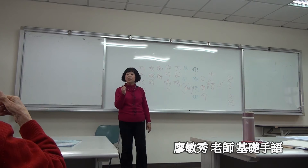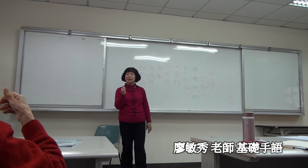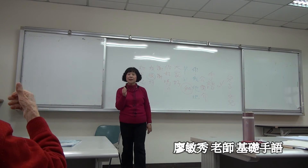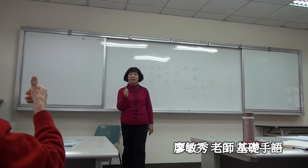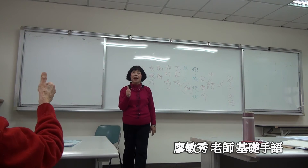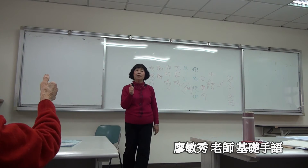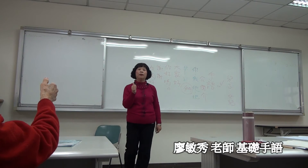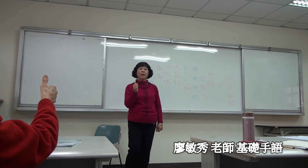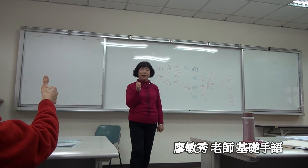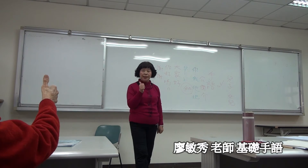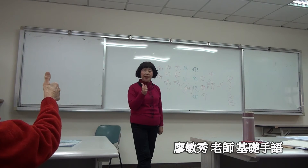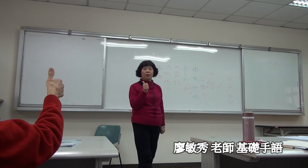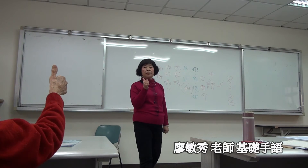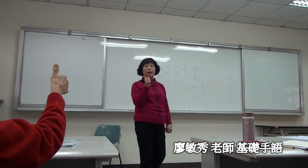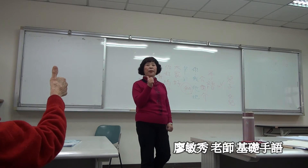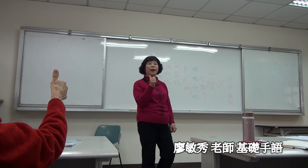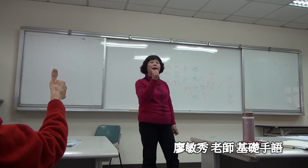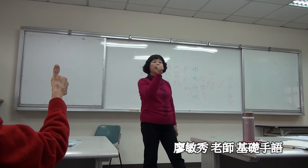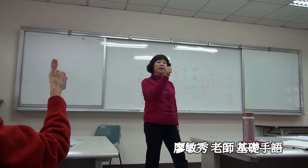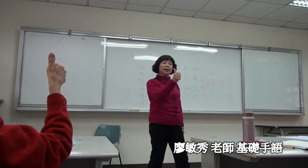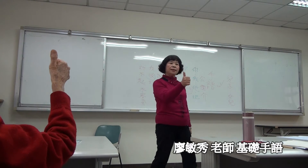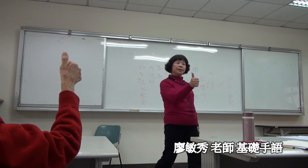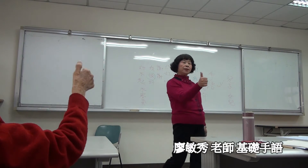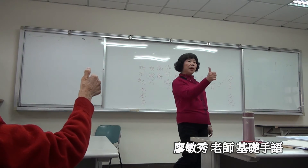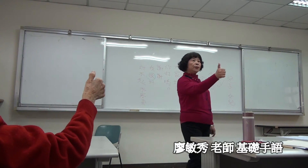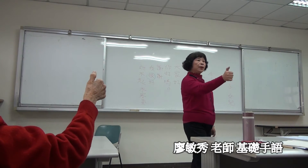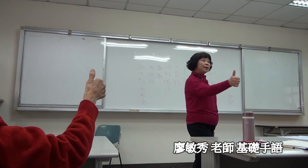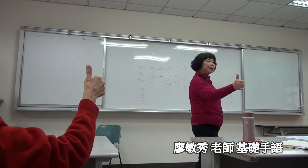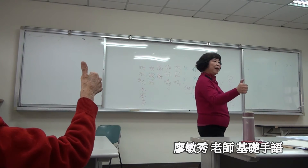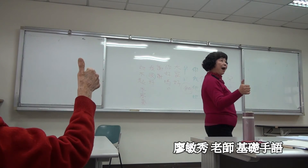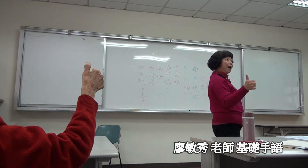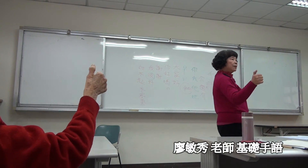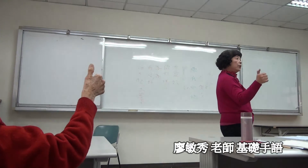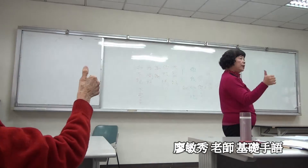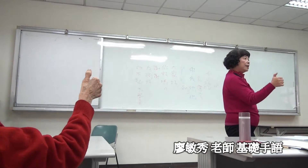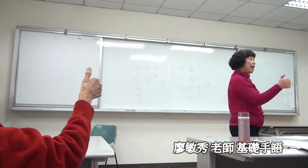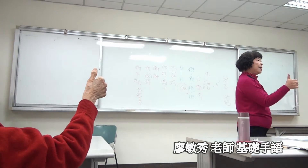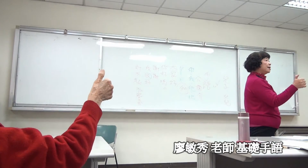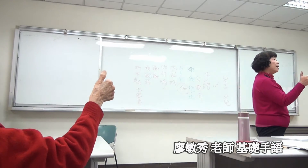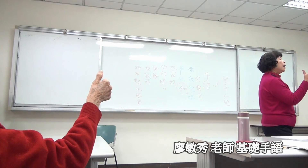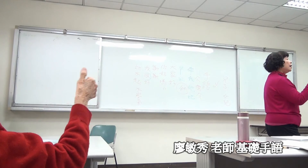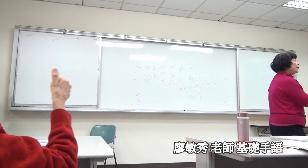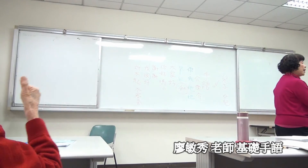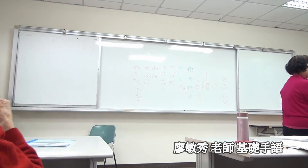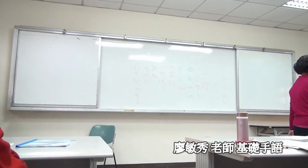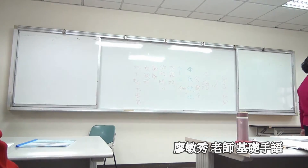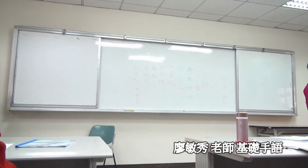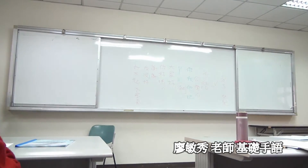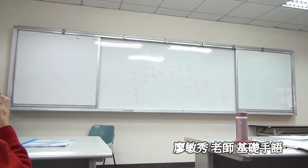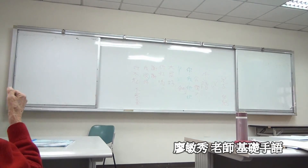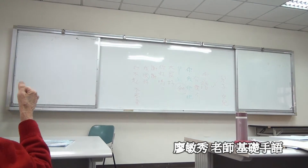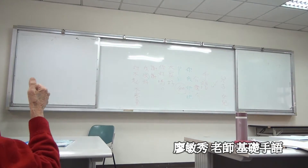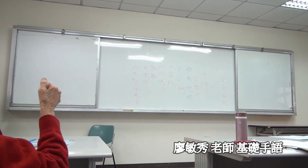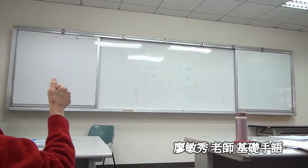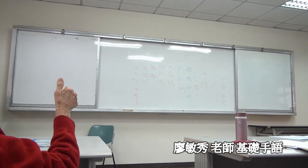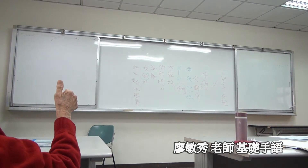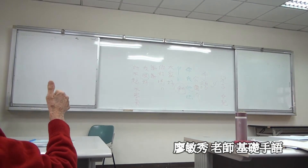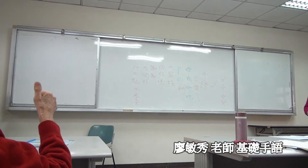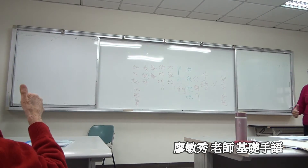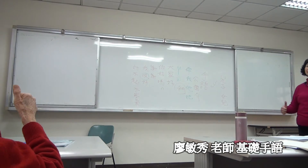一直讲，我们一定要学会，谢谢就是要对着他，对着那一个人，你要跟感谢那个人，啊，很多人可